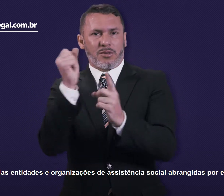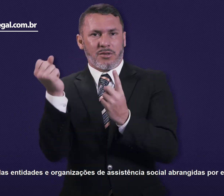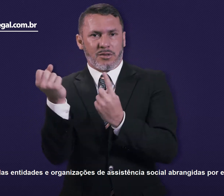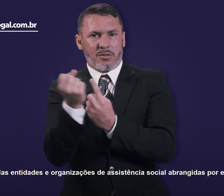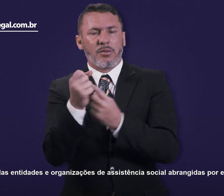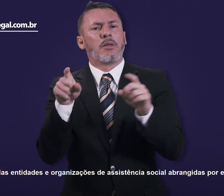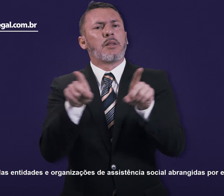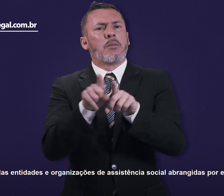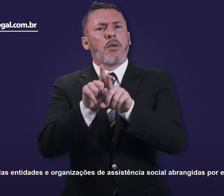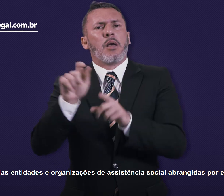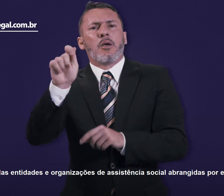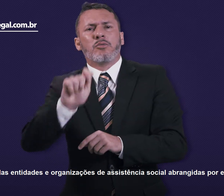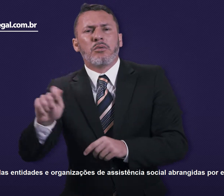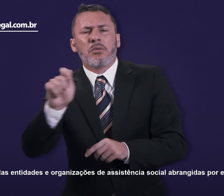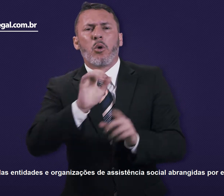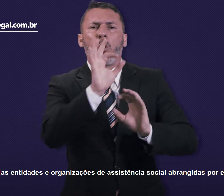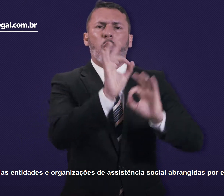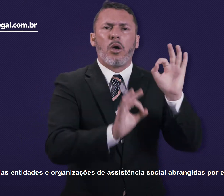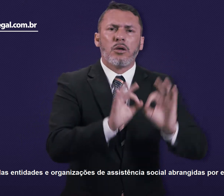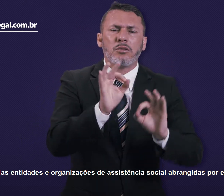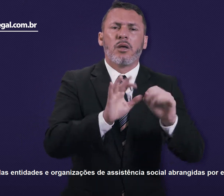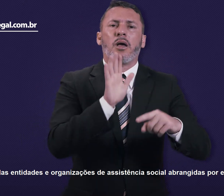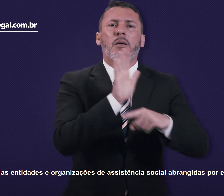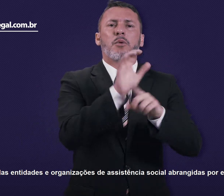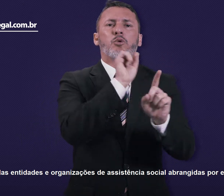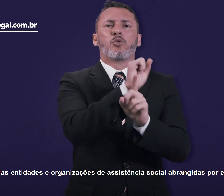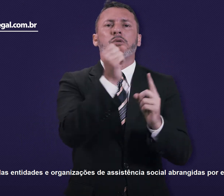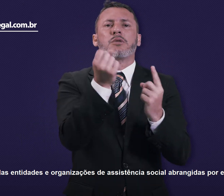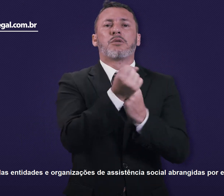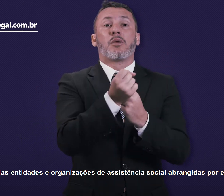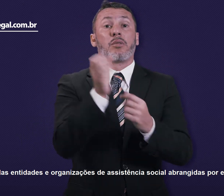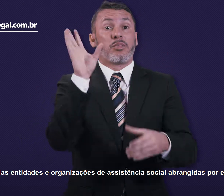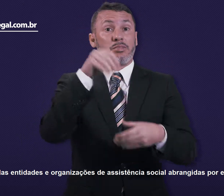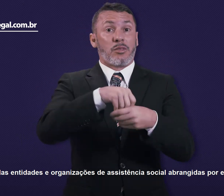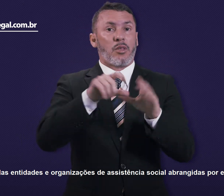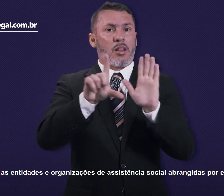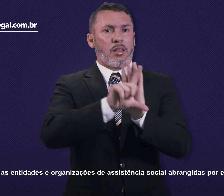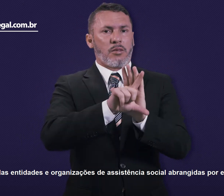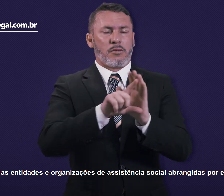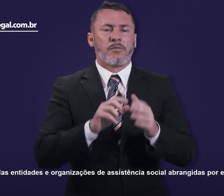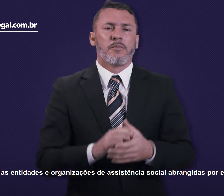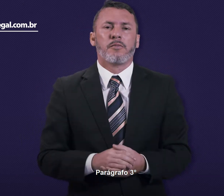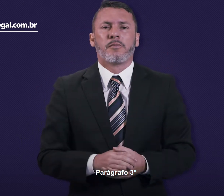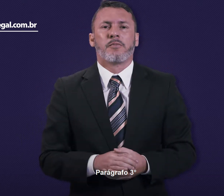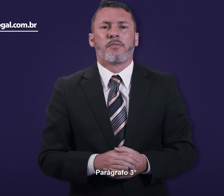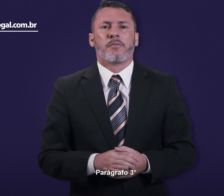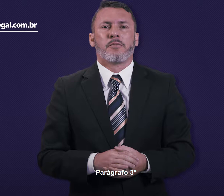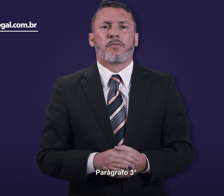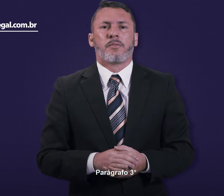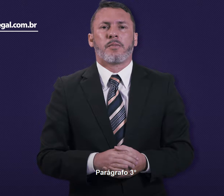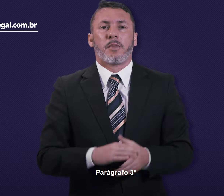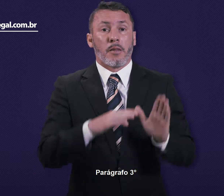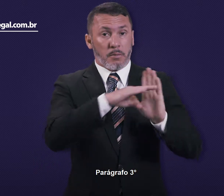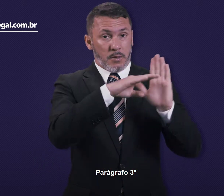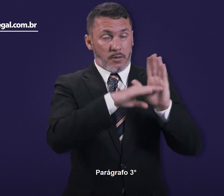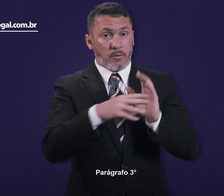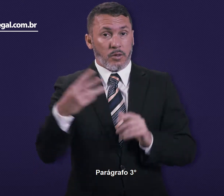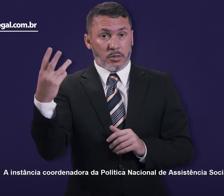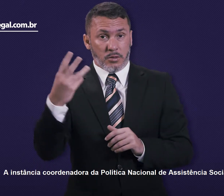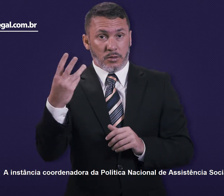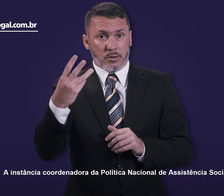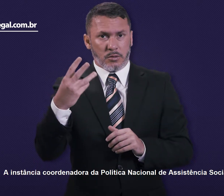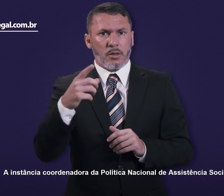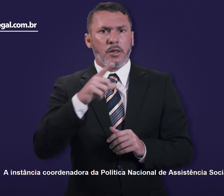social e pelas entidades e organizações de assistência social abrangidas por esta lei. Parágrafo